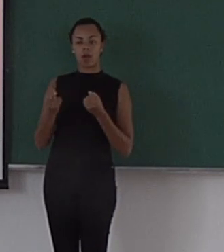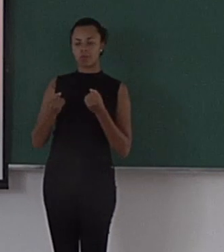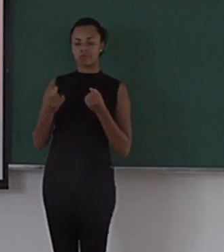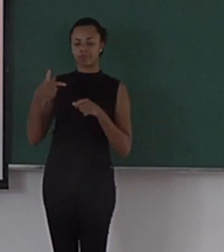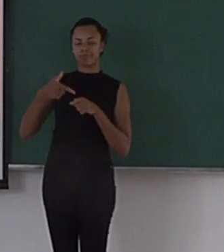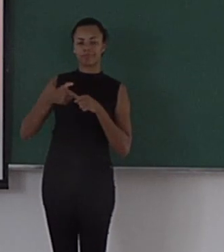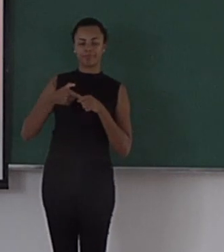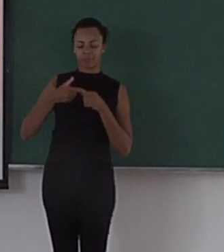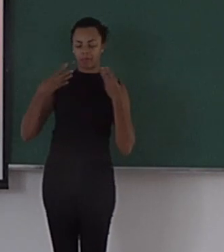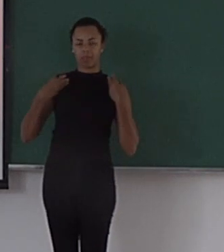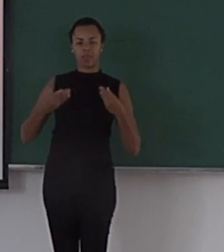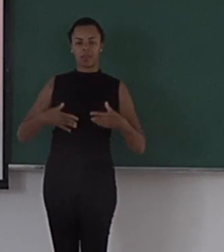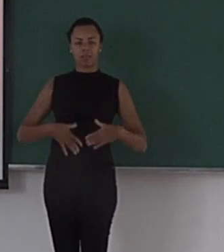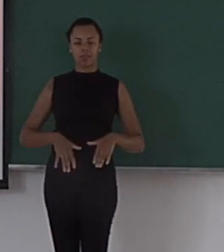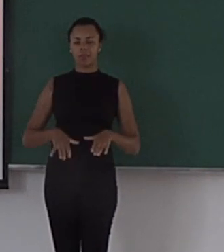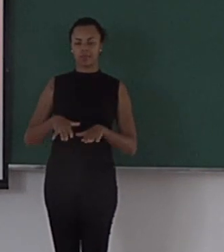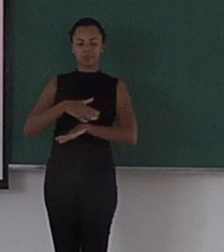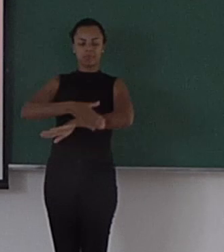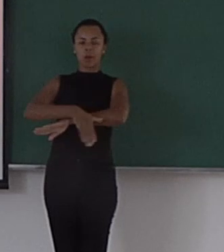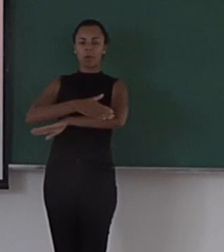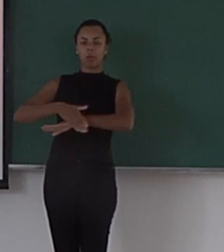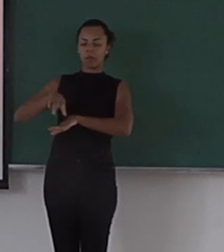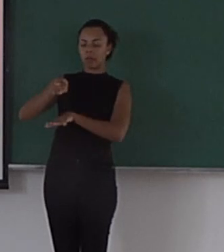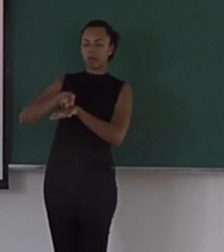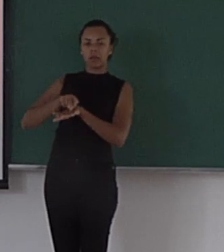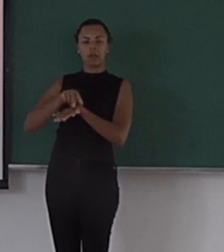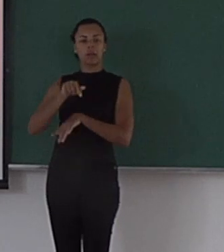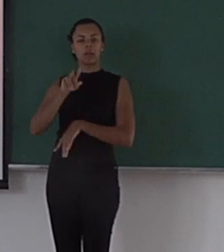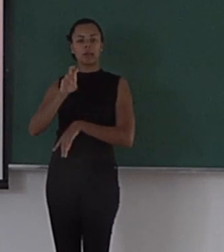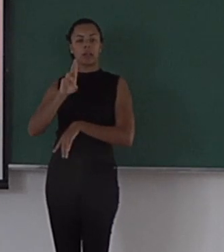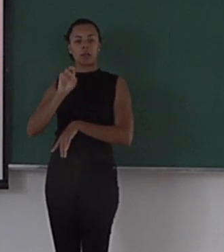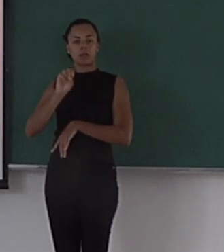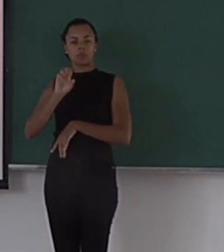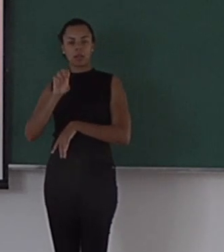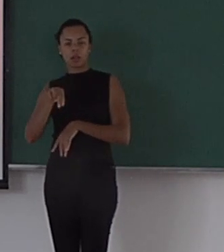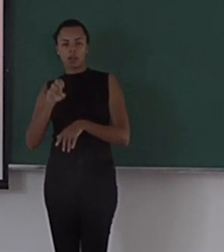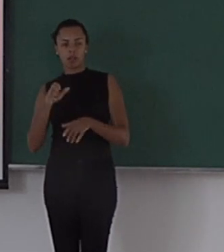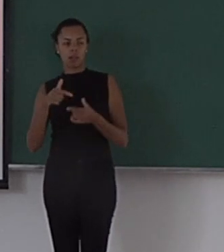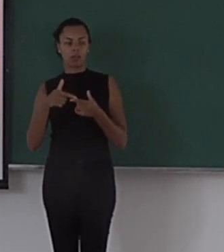fica deitado no asfalto, em cima do querosene, do gás,